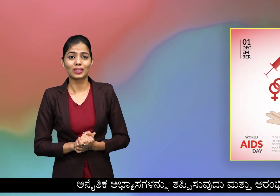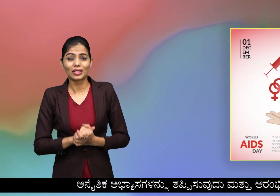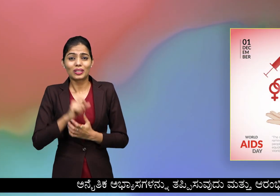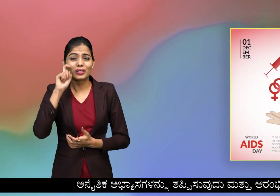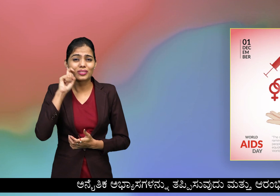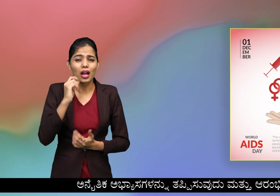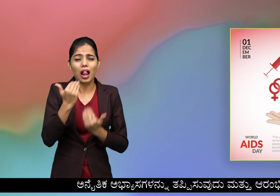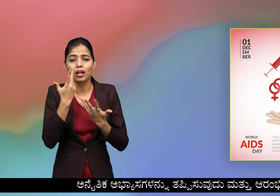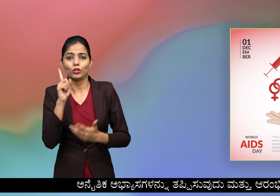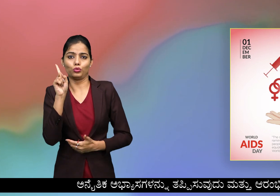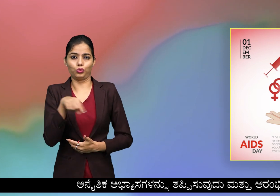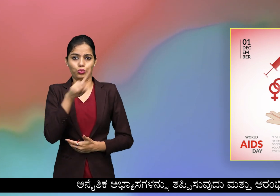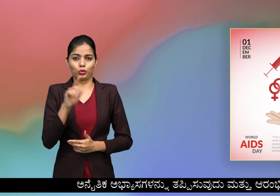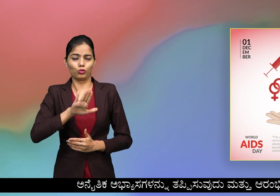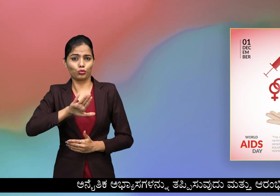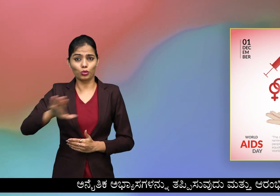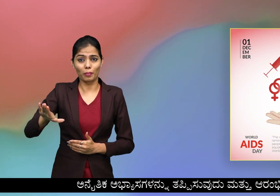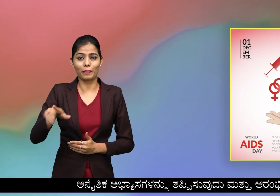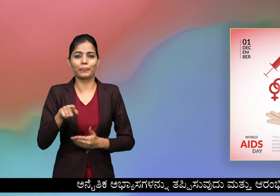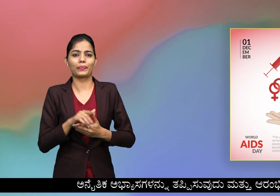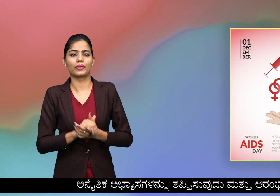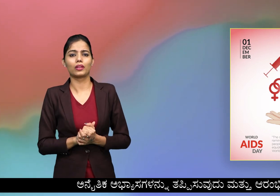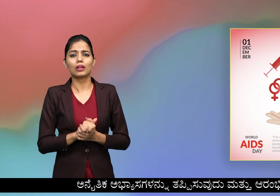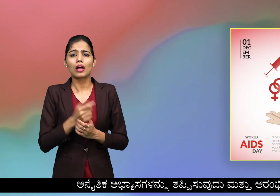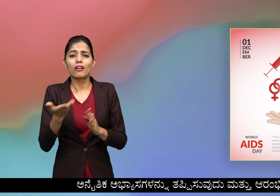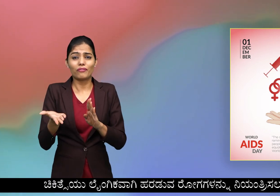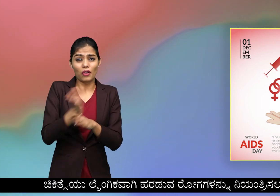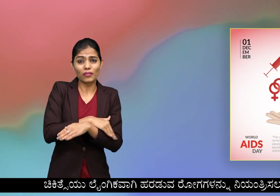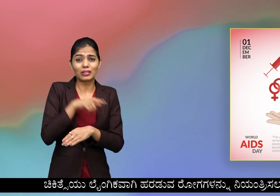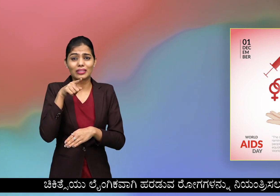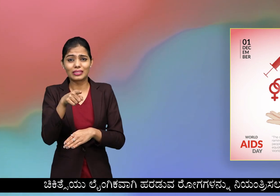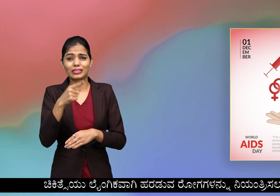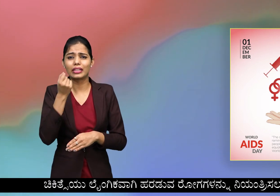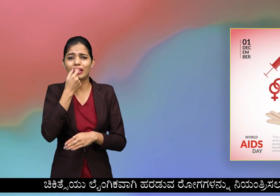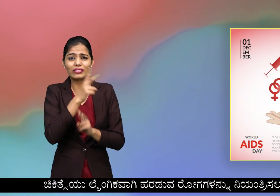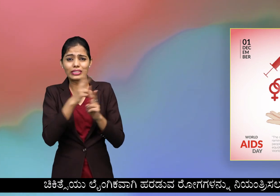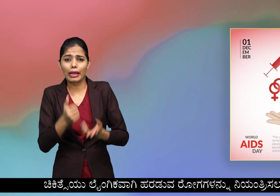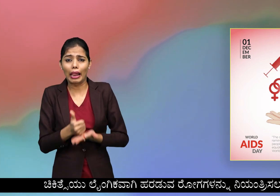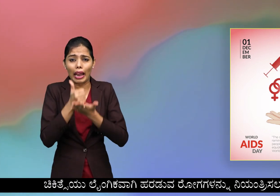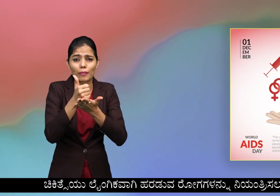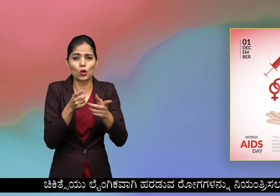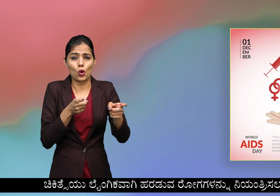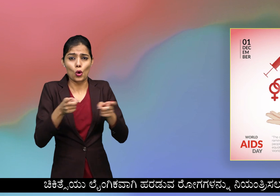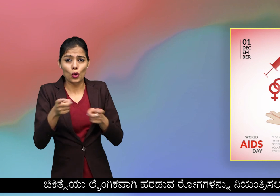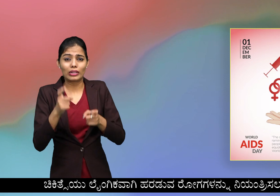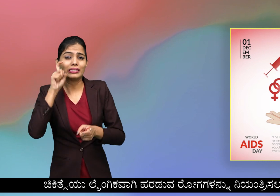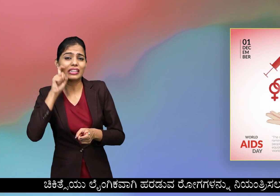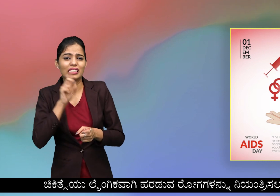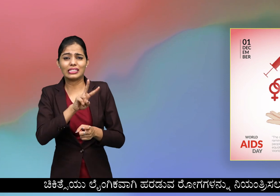ಅನೈತಿಕ ಅಭ್ಯಾಸಗಳನ್ನ ತಪ್ಪಿಸುವುದು ಮತ್ತು ಆರಂಭಿಕ ಪತ್ತೆ ಮತ್ತು ಚಿಕಿತ್ಸೆಯು ಲೈಂಗಿಕವಾಗಿ ಹರಡುವ ರೋಗಗಳನ್ನ ನಿಯಂತ್ರಿಸಲು ಸಹಾಯ